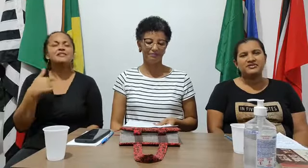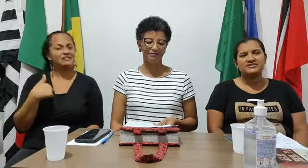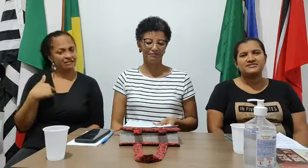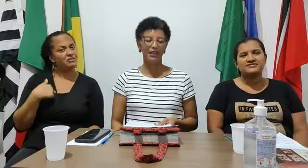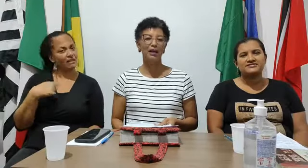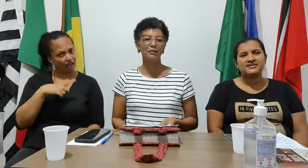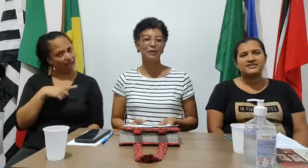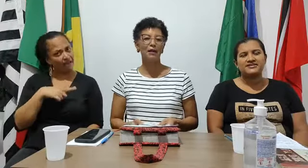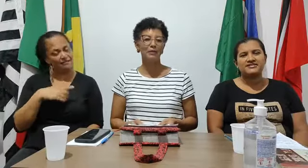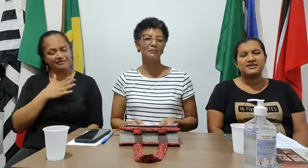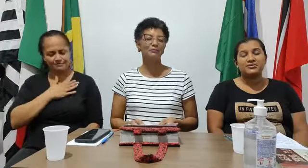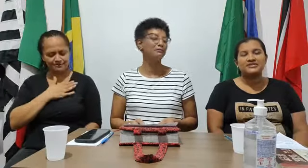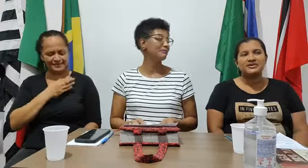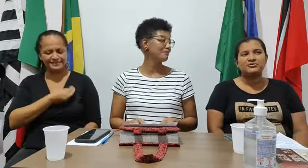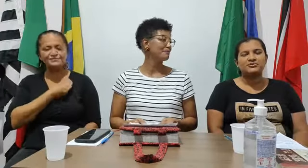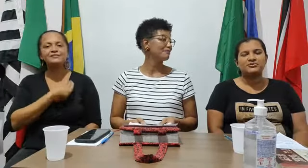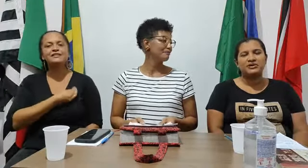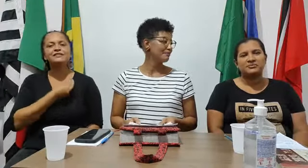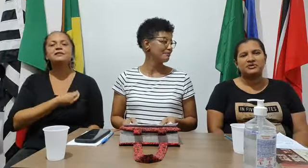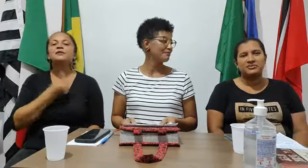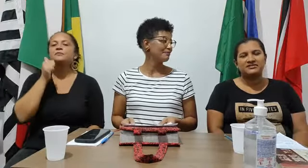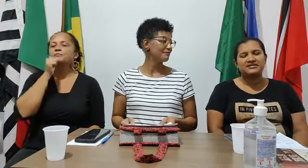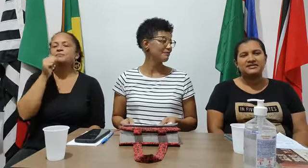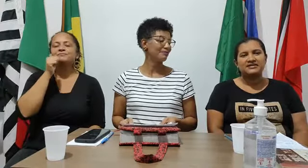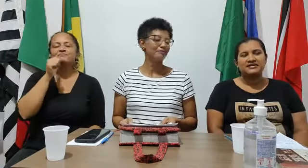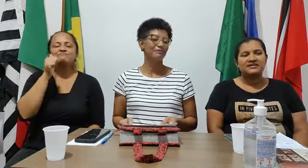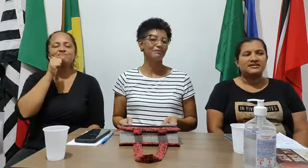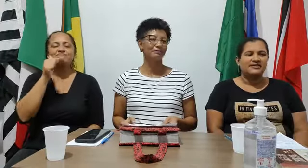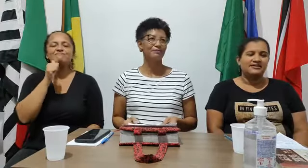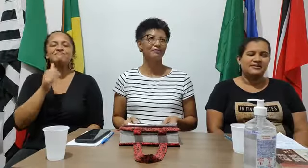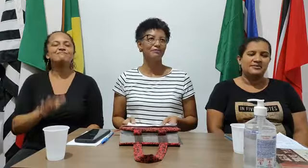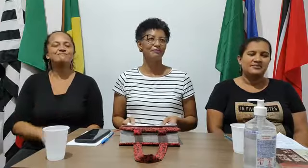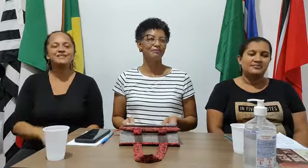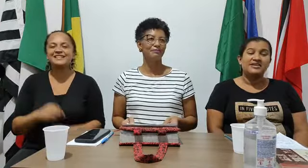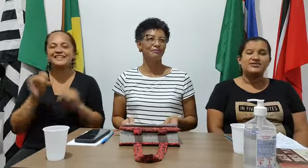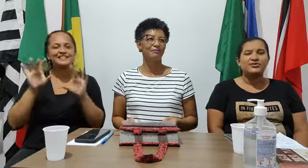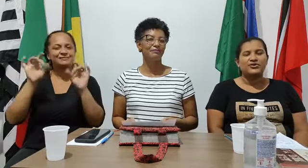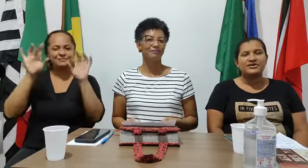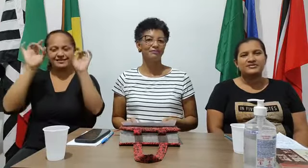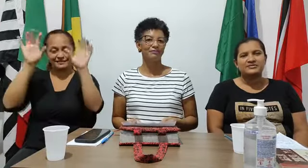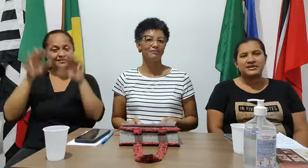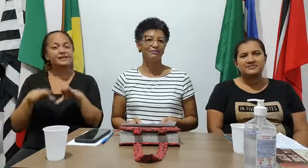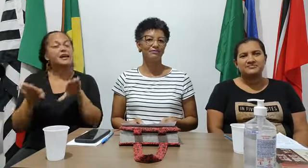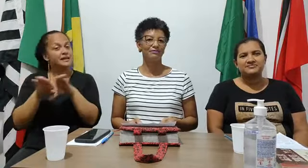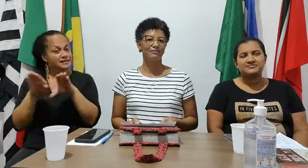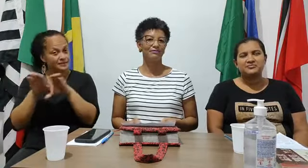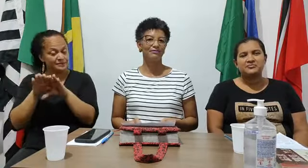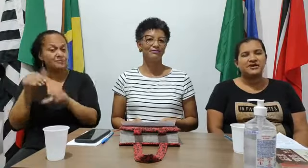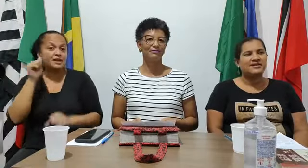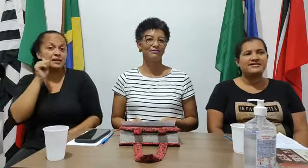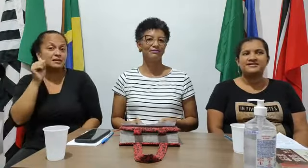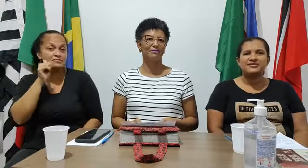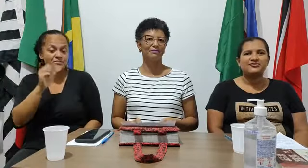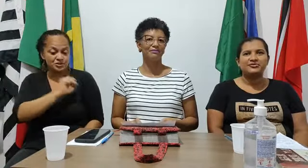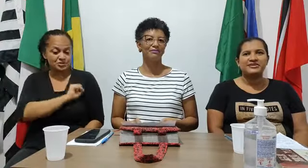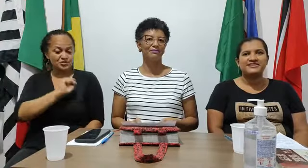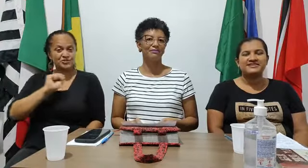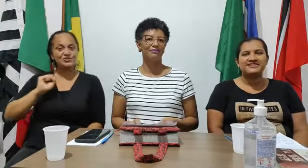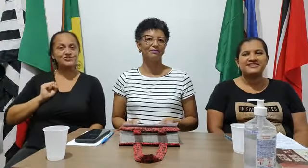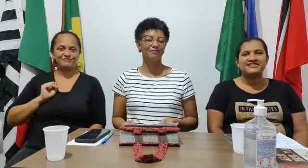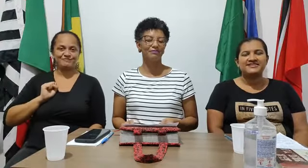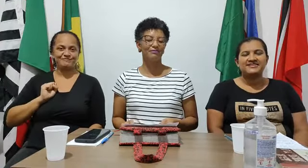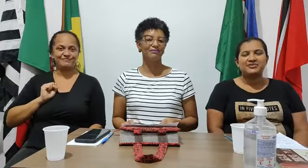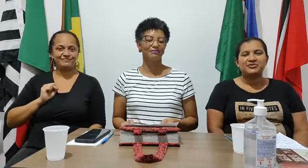para minha vida, né. É um exemplo de mulher para mim. Minha sogra também. Assim,